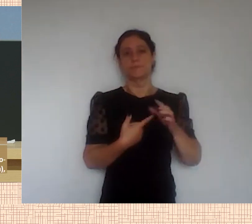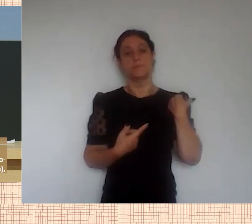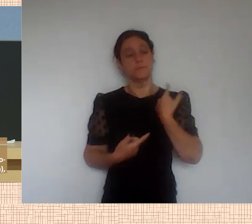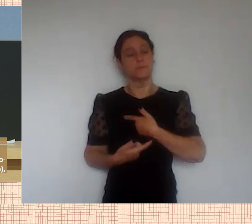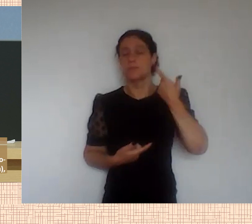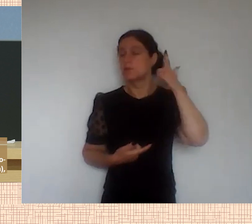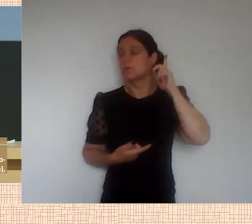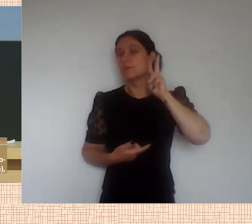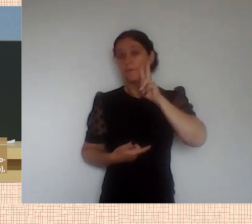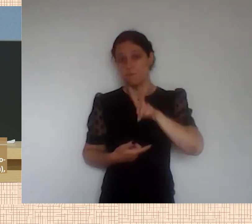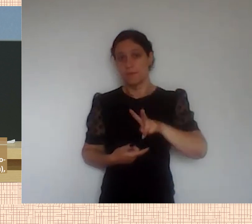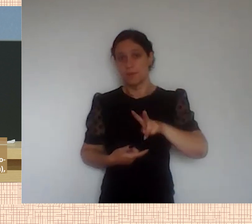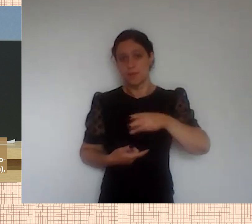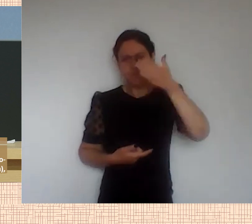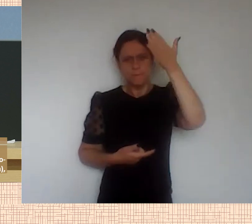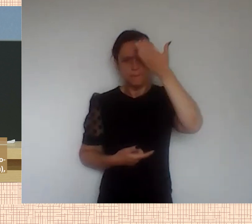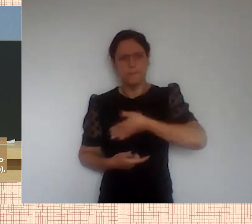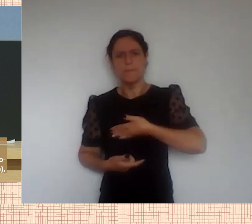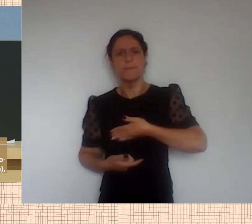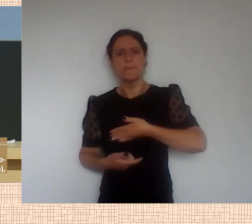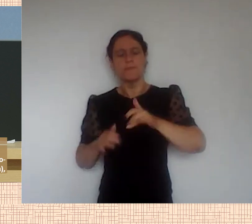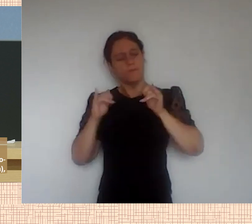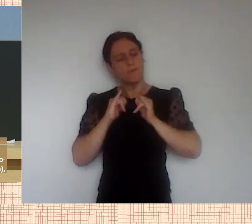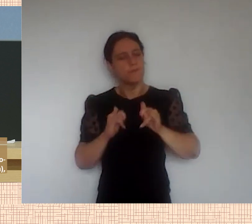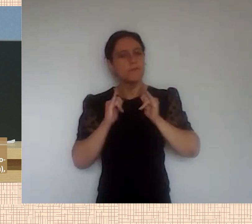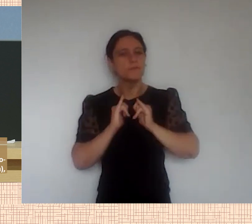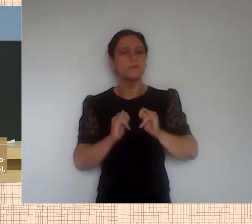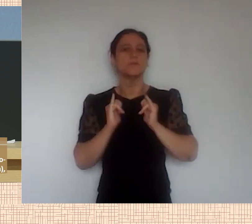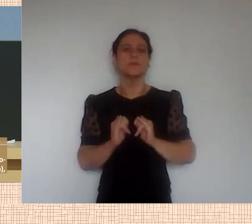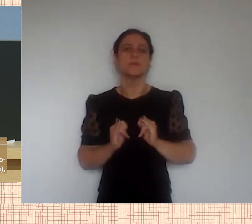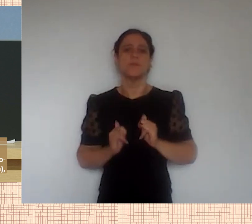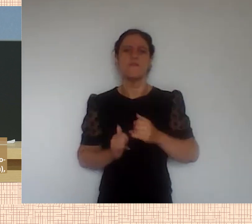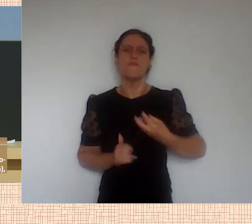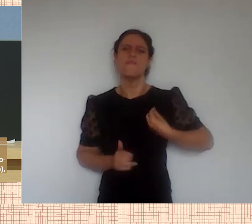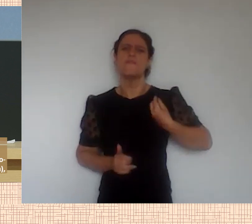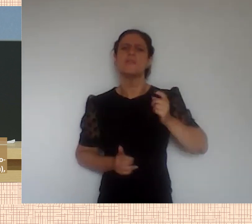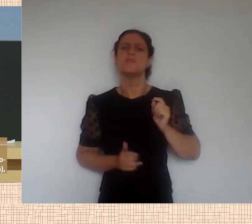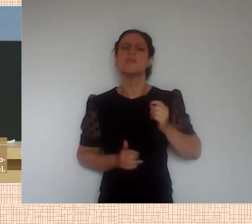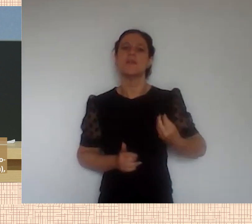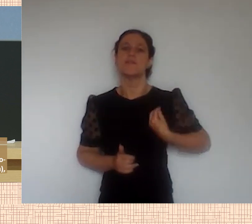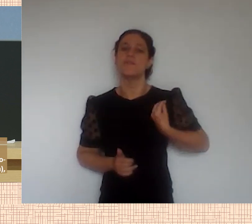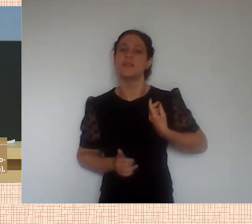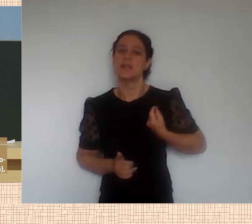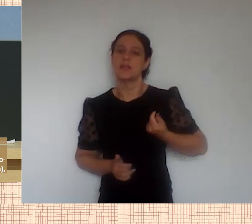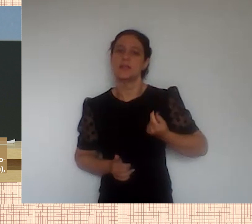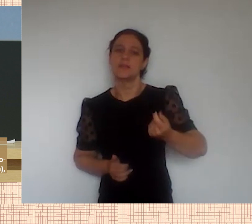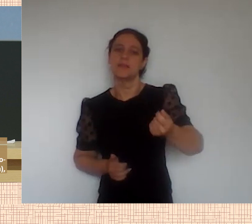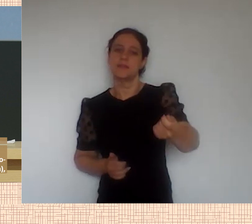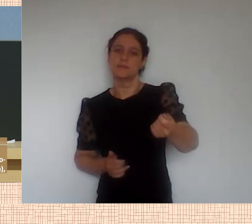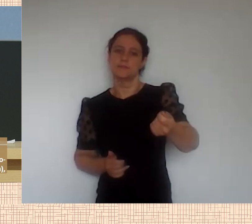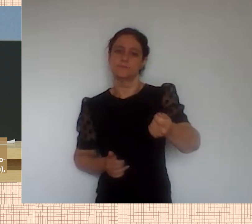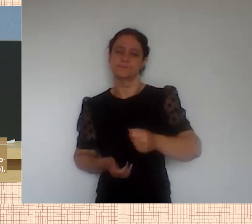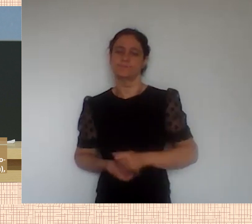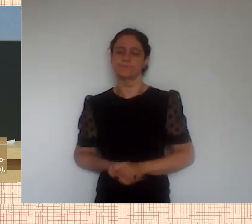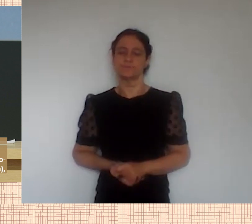eterna, a qual estava com o Pai e nos foi